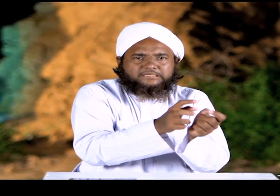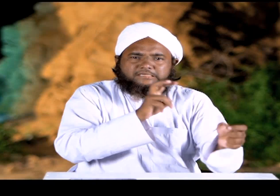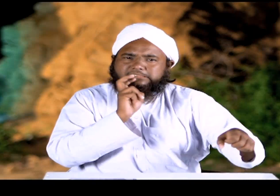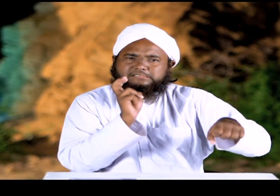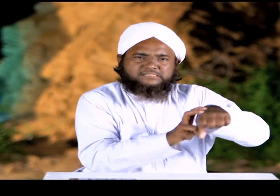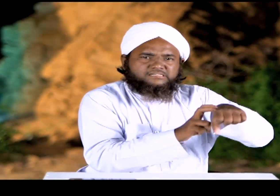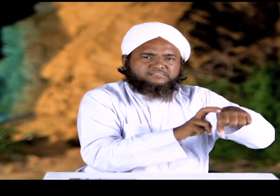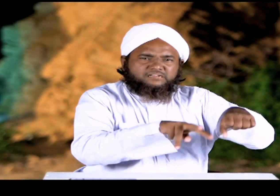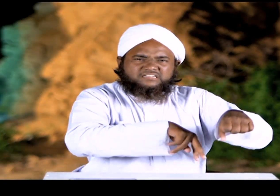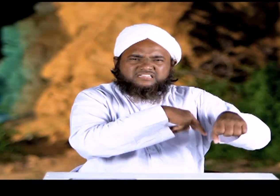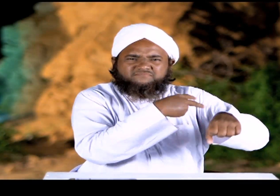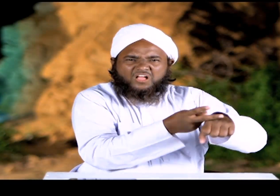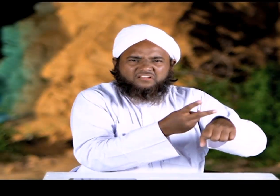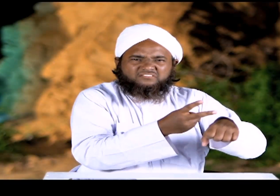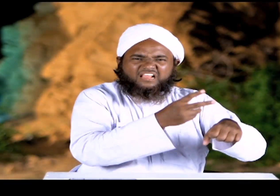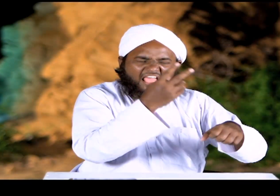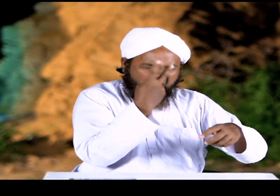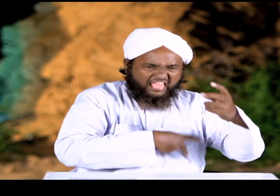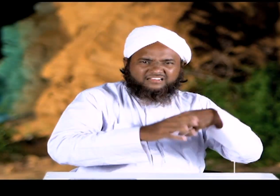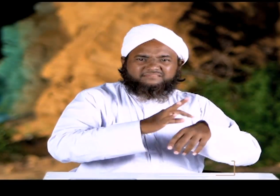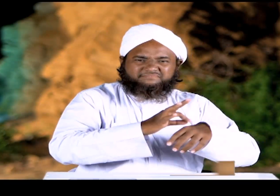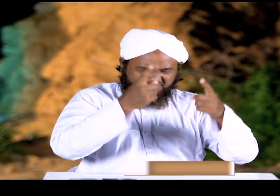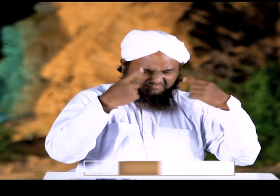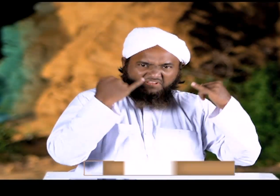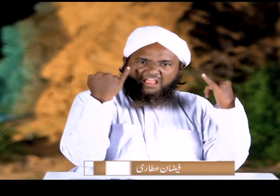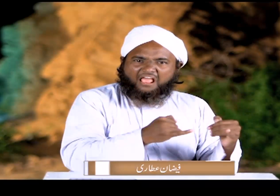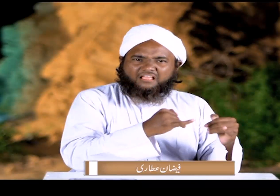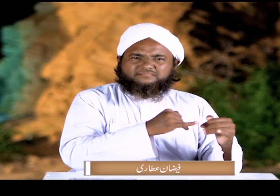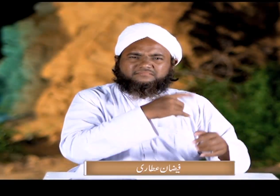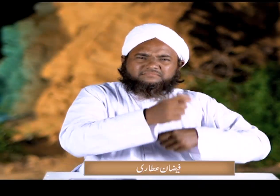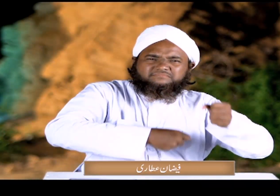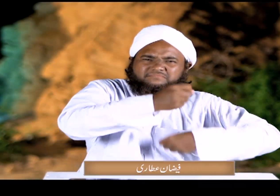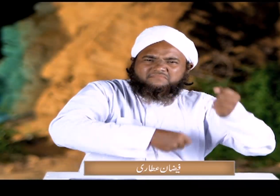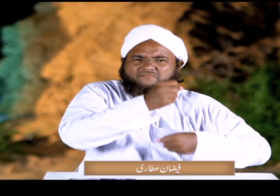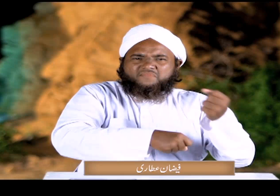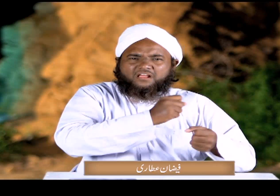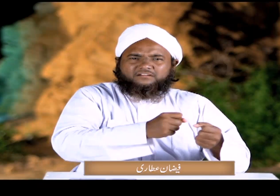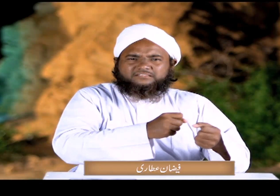نے ڈنک مارا۔ نجاست آلودہ تڑپتا پھرتا تھا، نہایت ہی ذلت کے